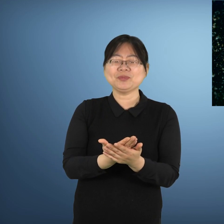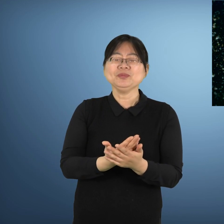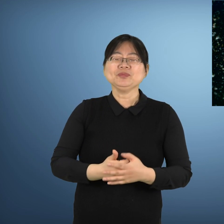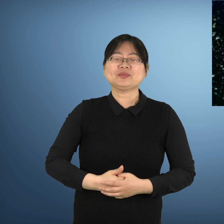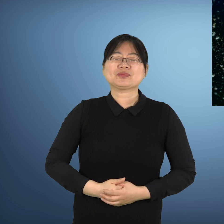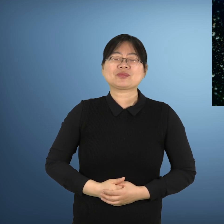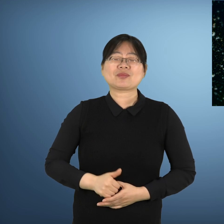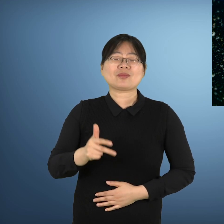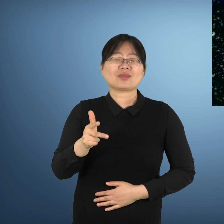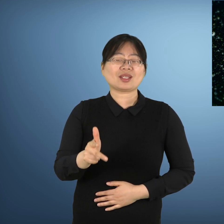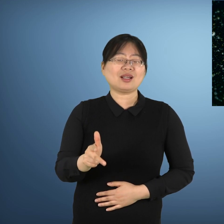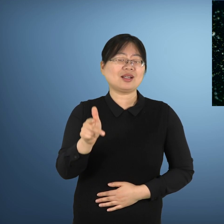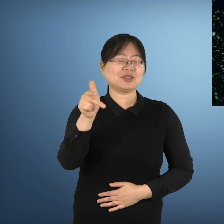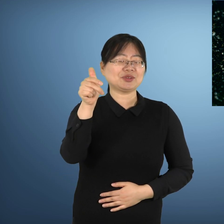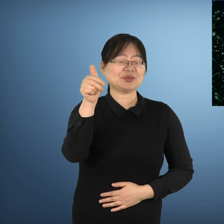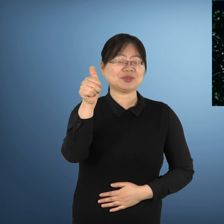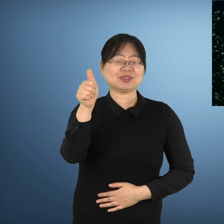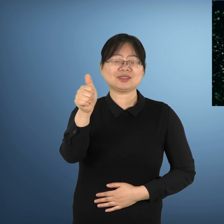하소서.